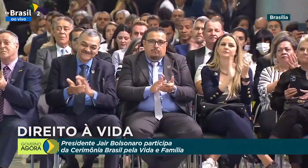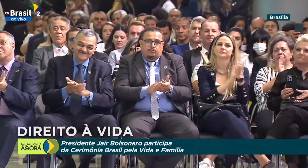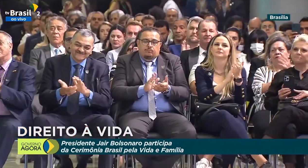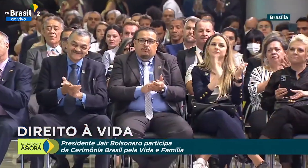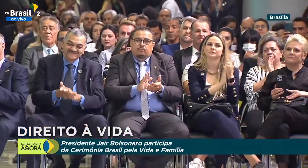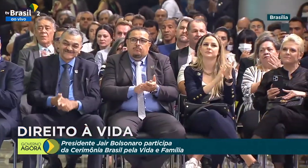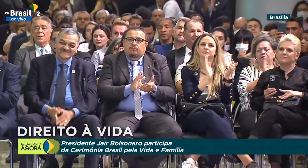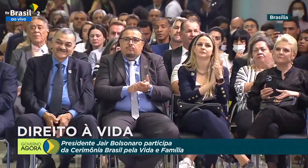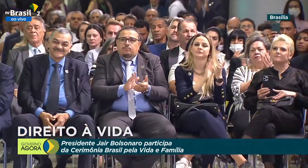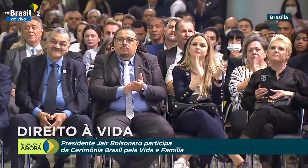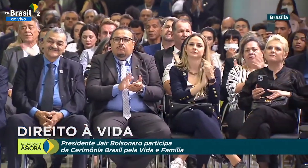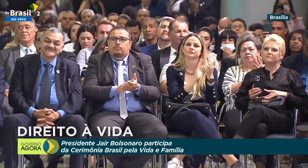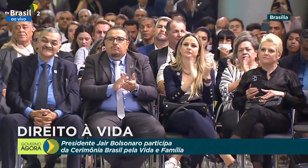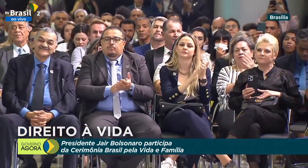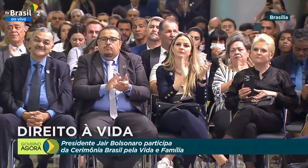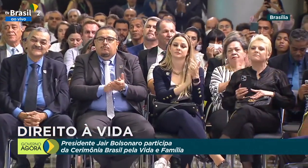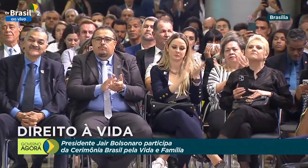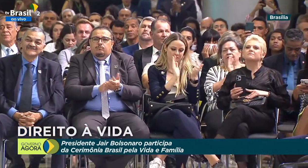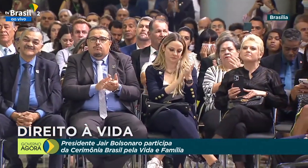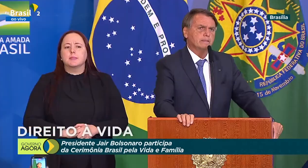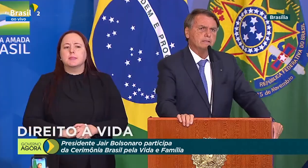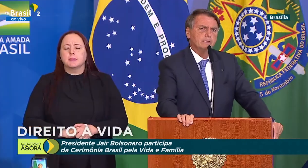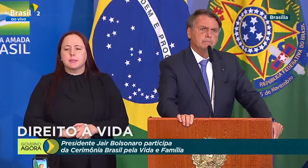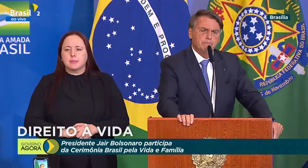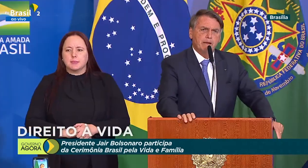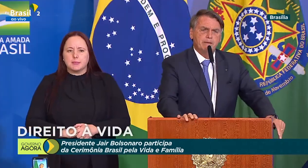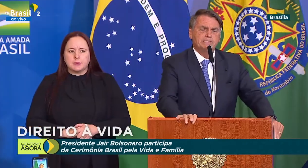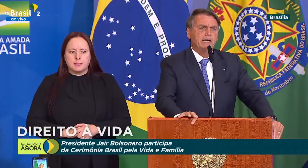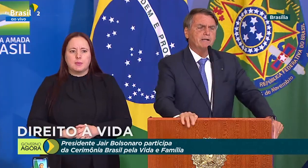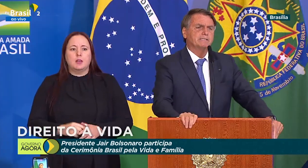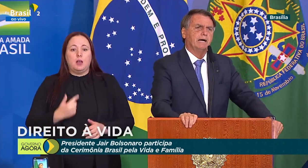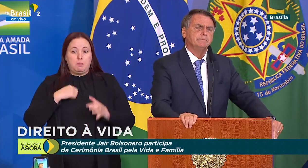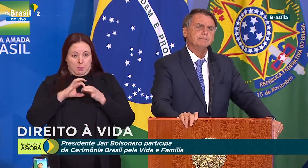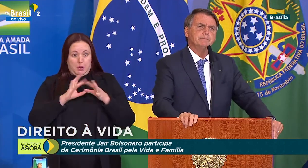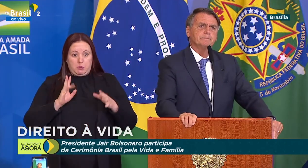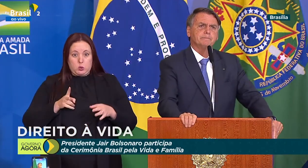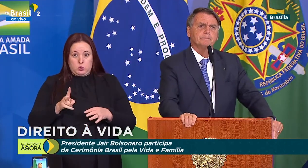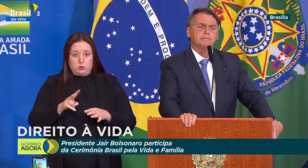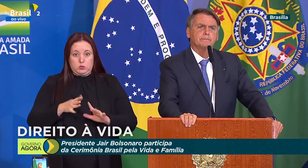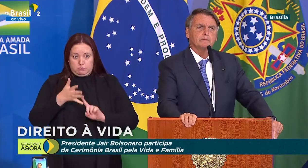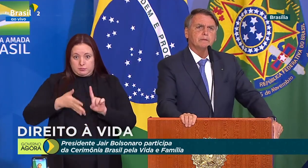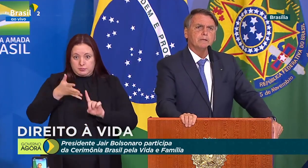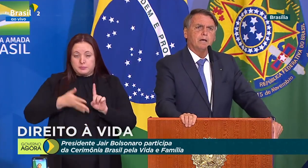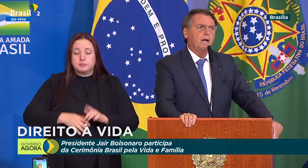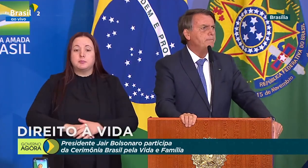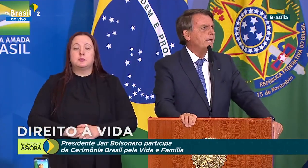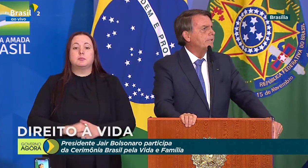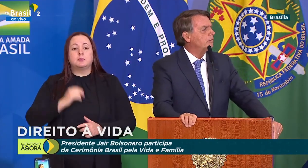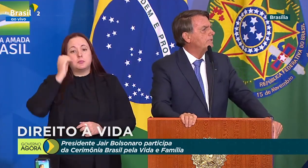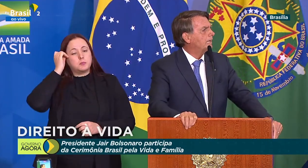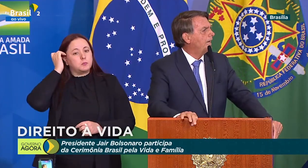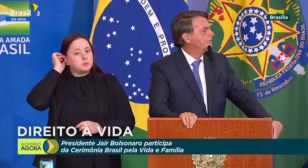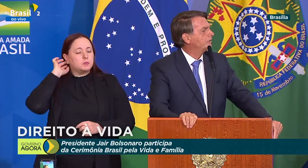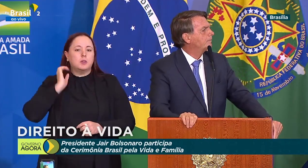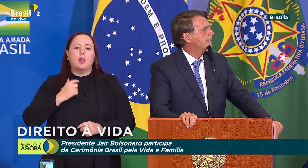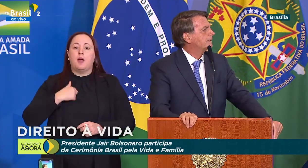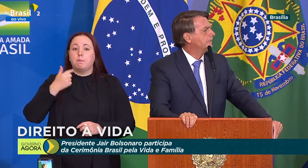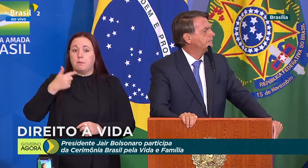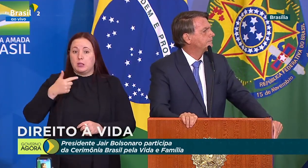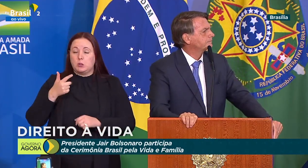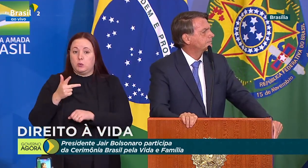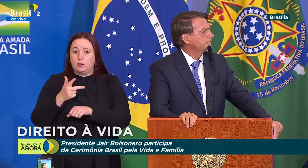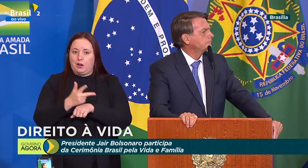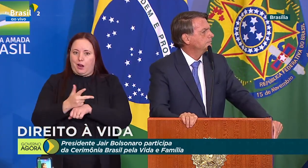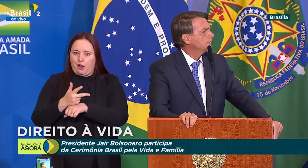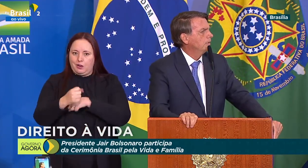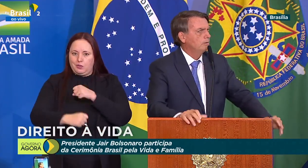me permitem alcançar lhe permite avançar é a minha segunda Live